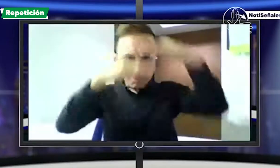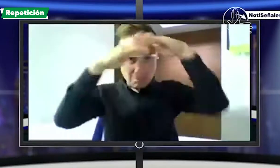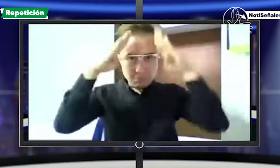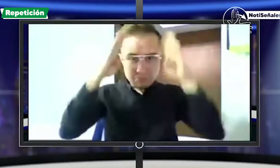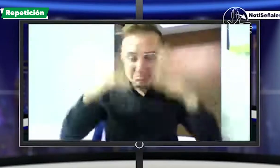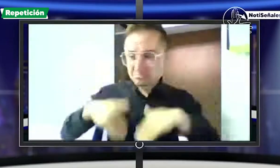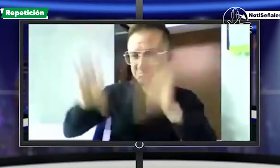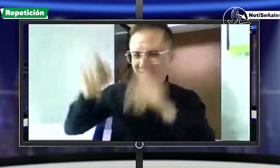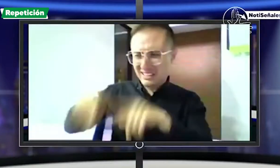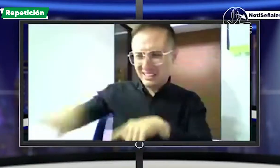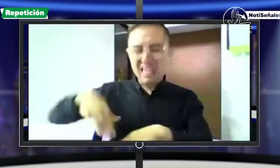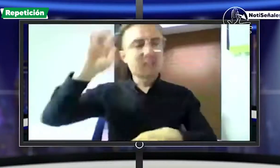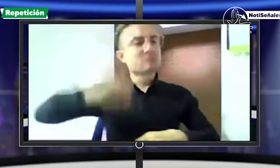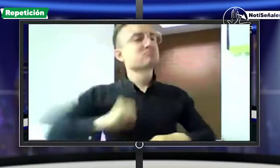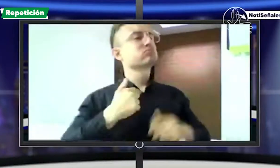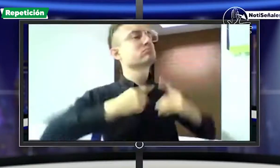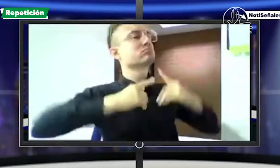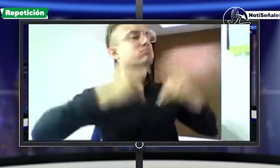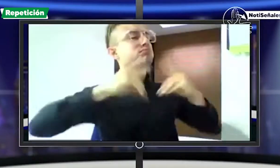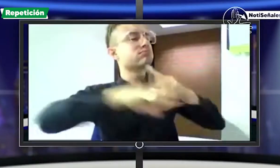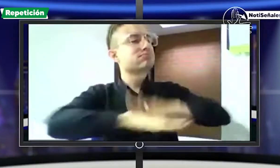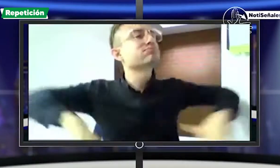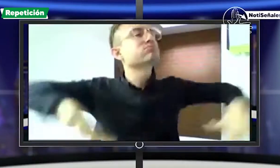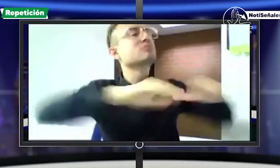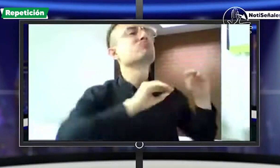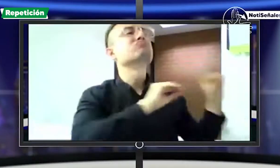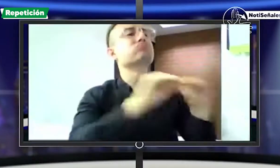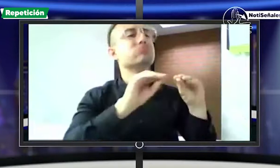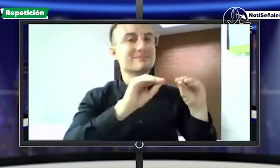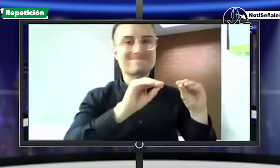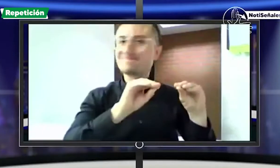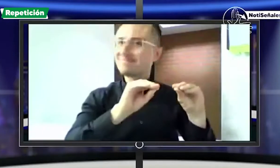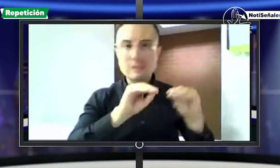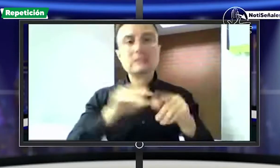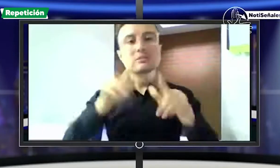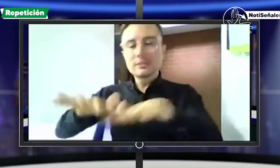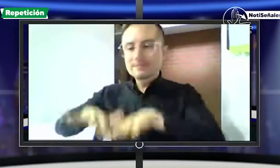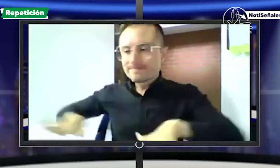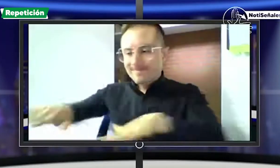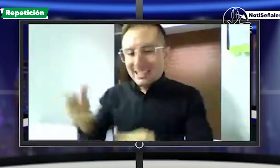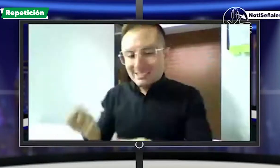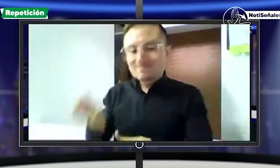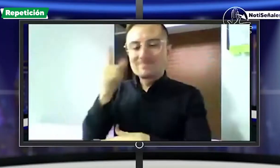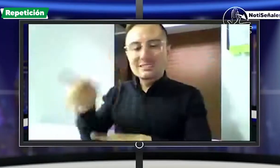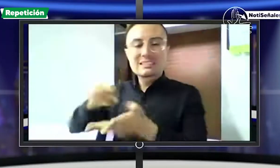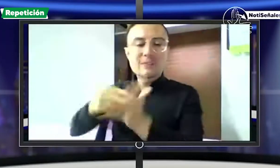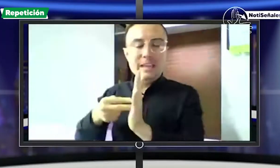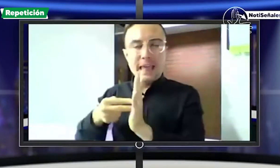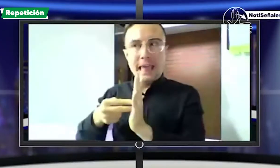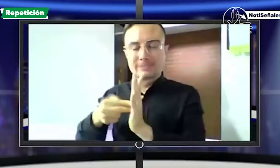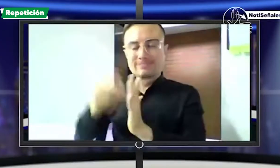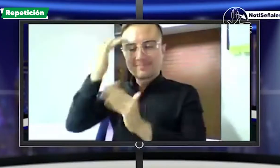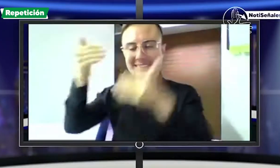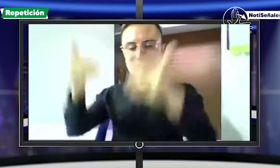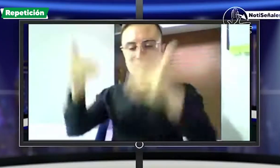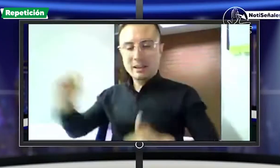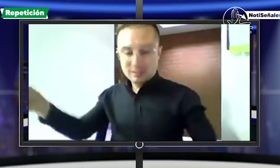artículo 8 donde habla acerca de esta toma de conciencia y se trata desde no simplemente tomar decisiones